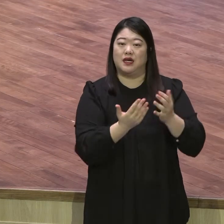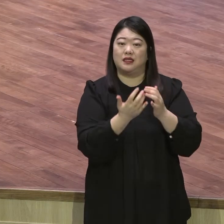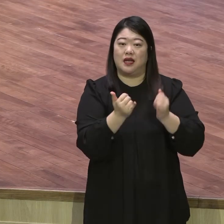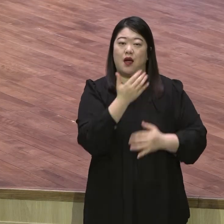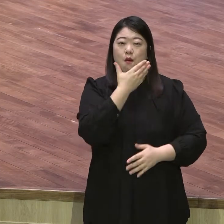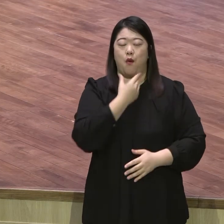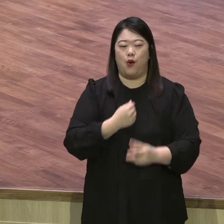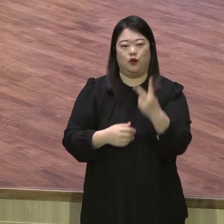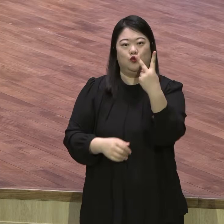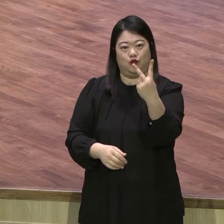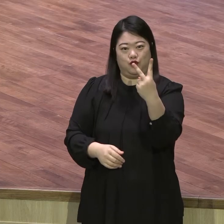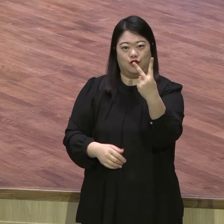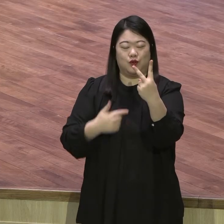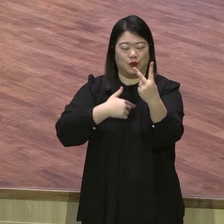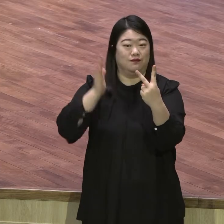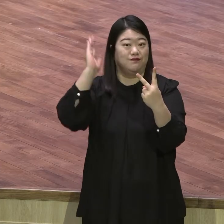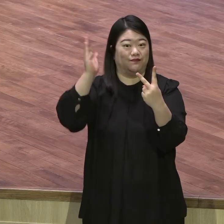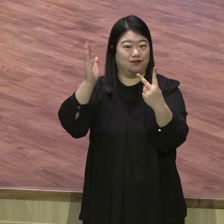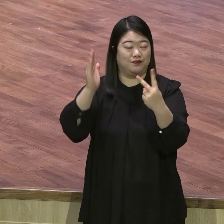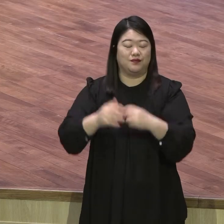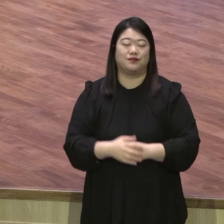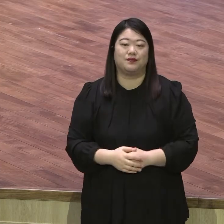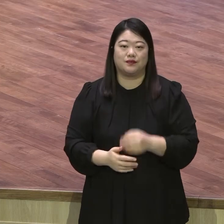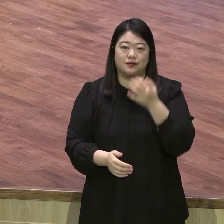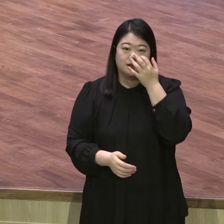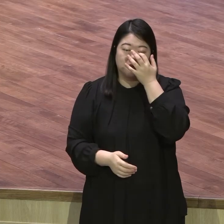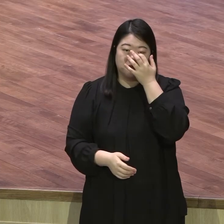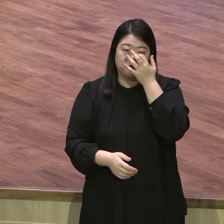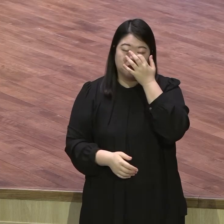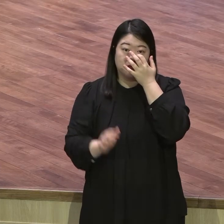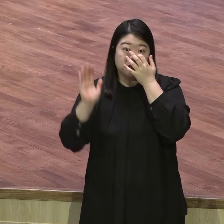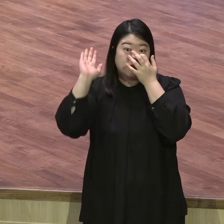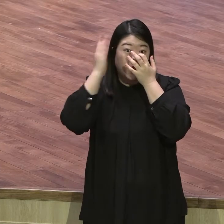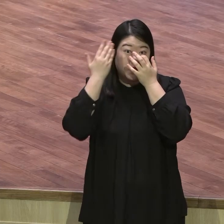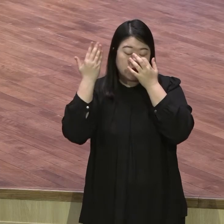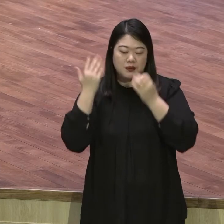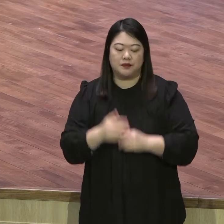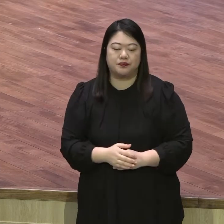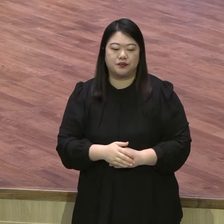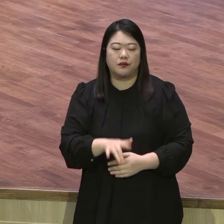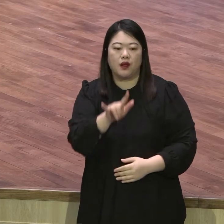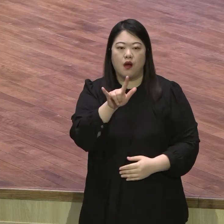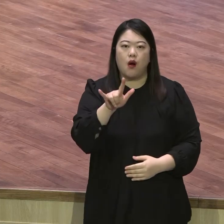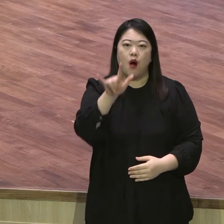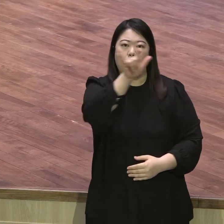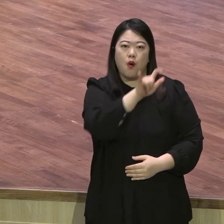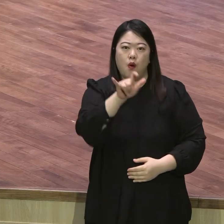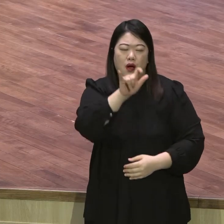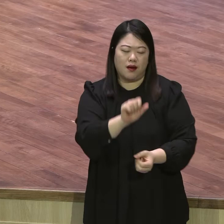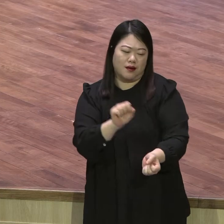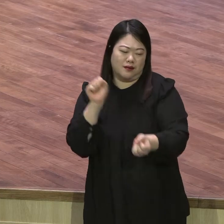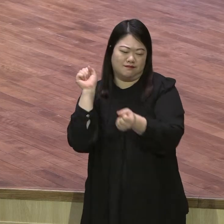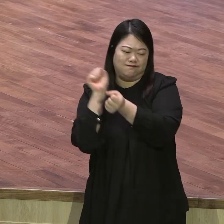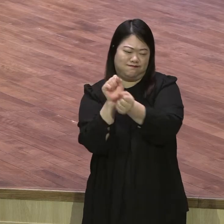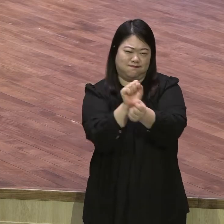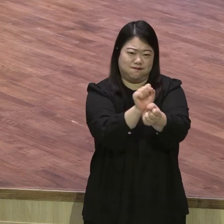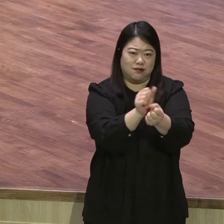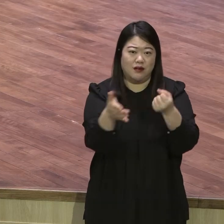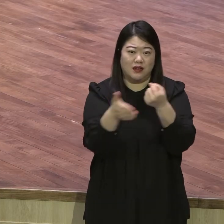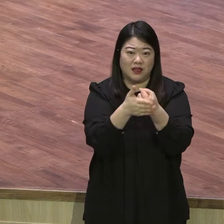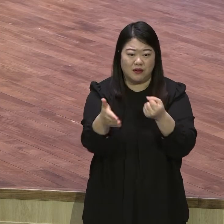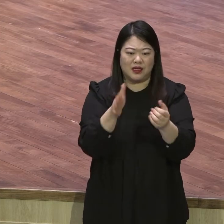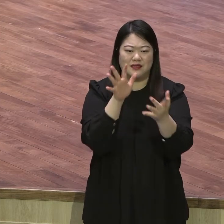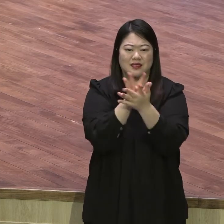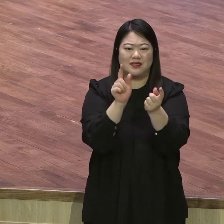대해서 살펴보겠습니다. 우리가 지금 코로나 19로 인해서 현장 예배를